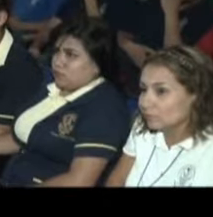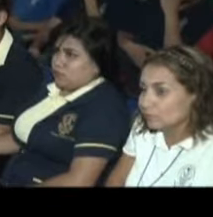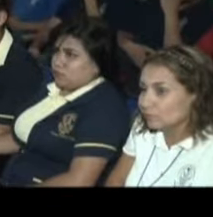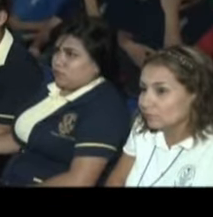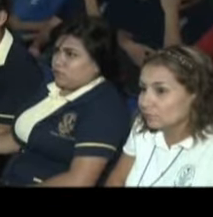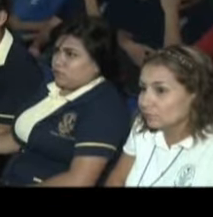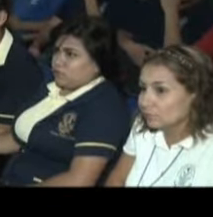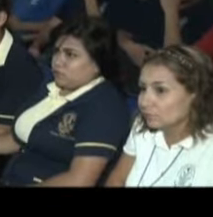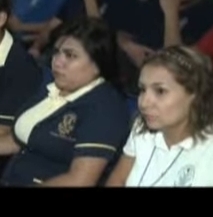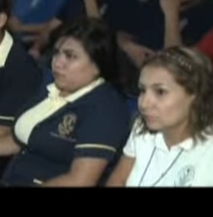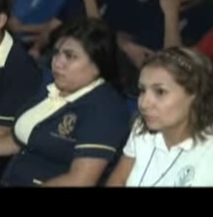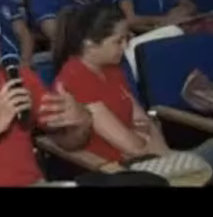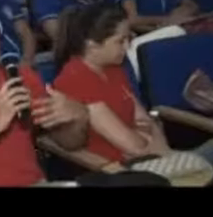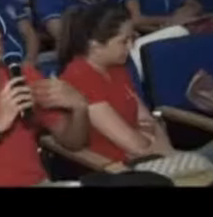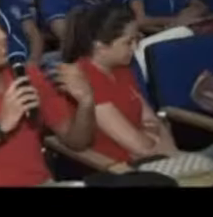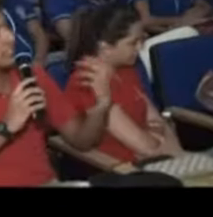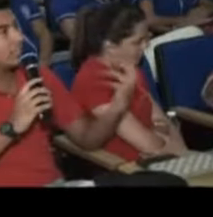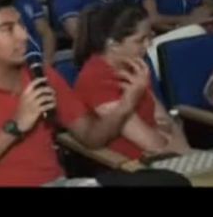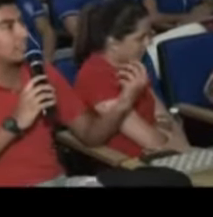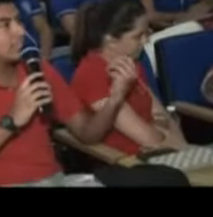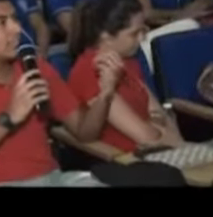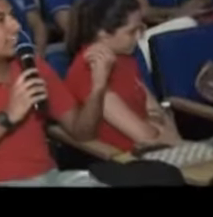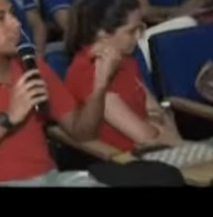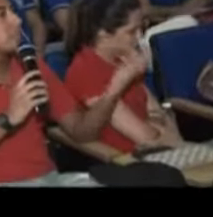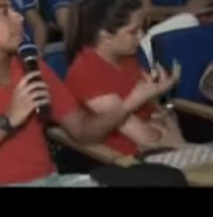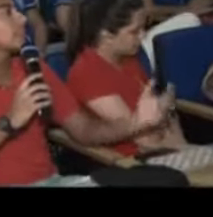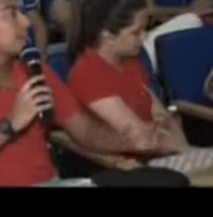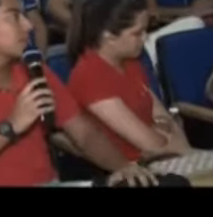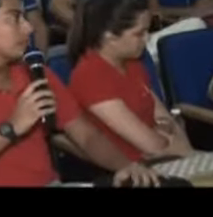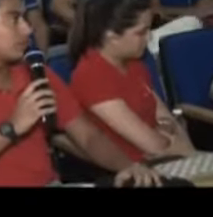donde expresaron su sentir